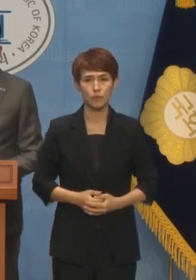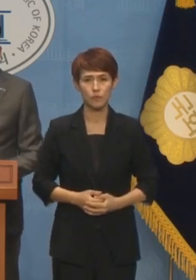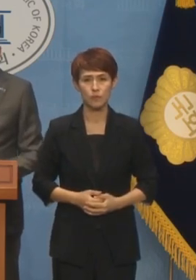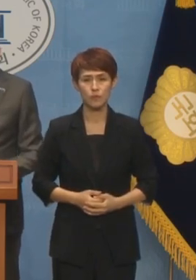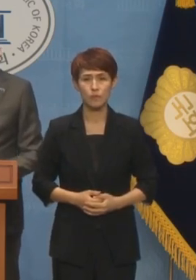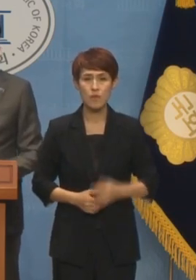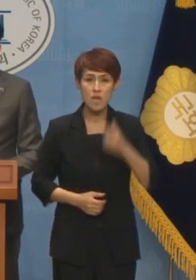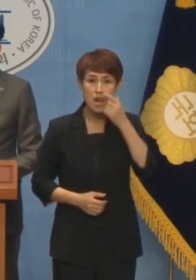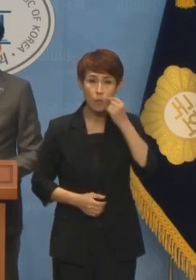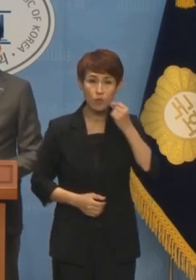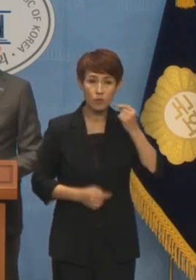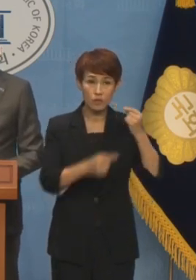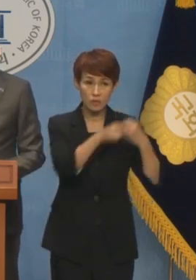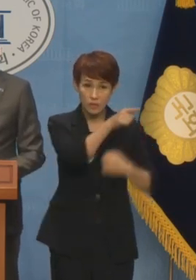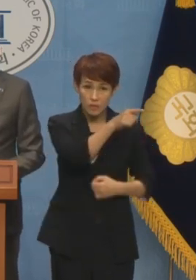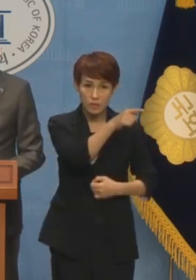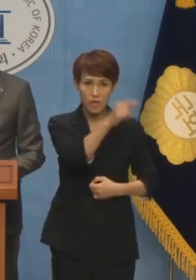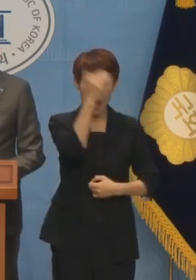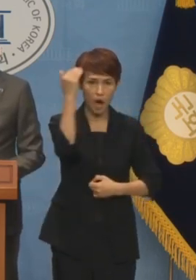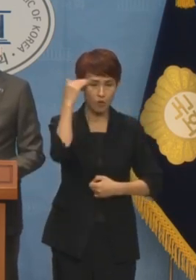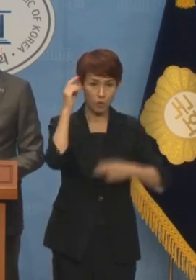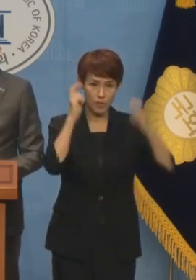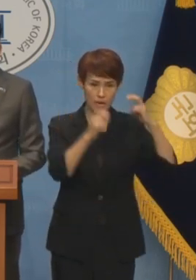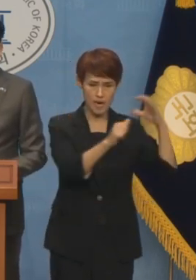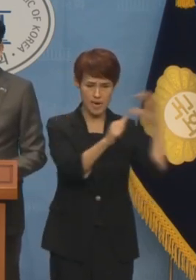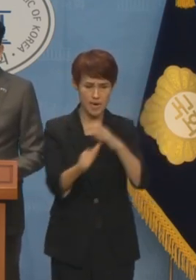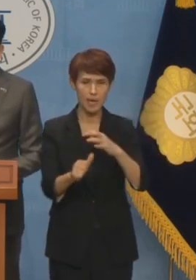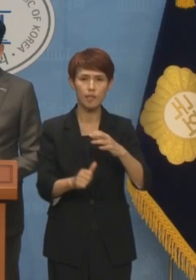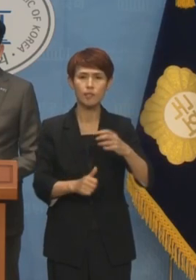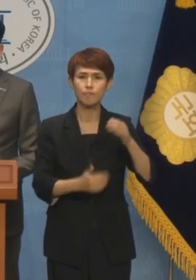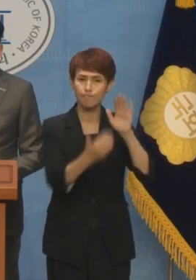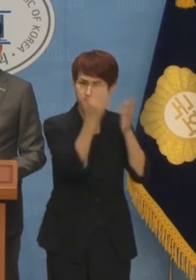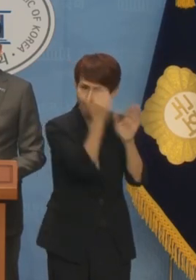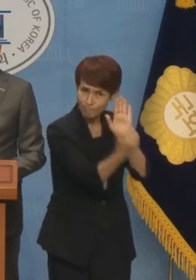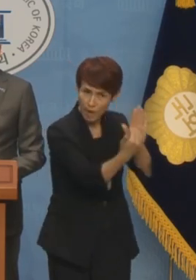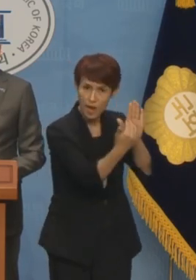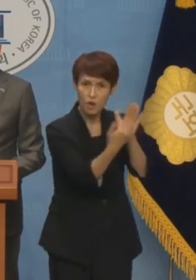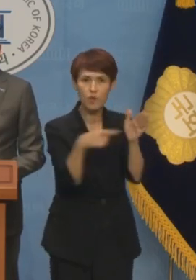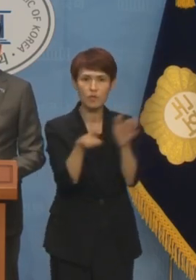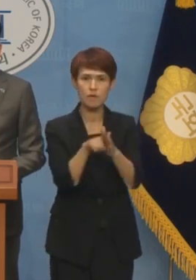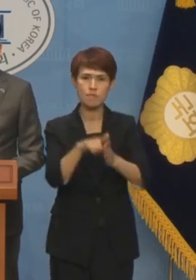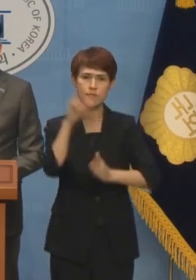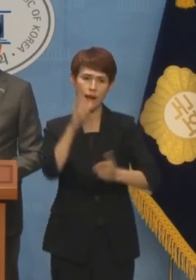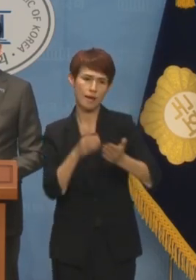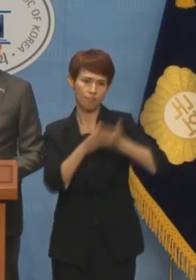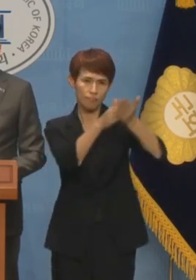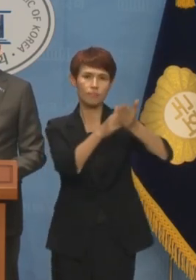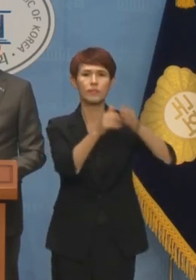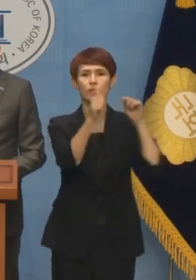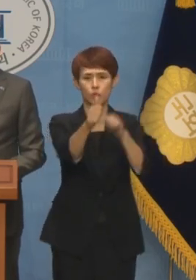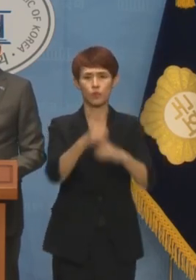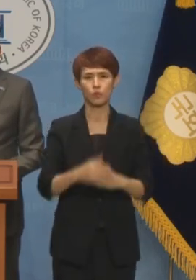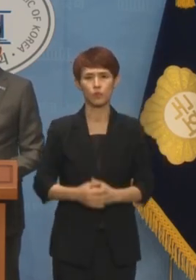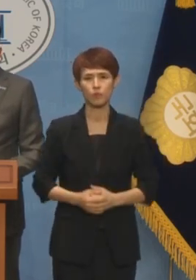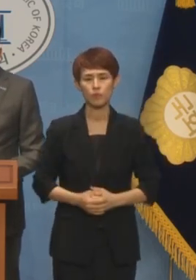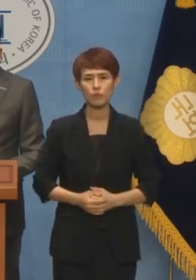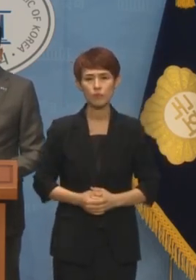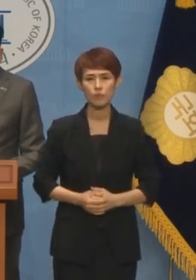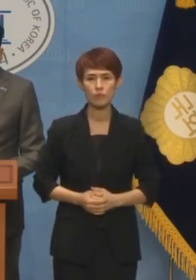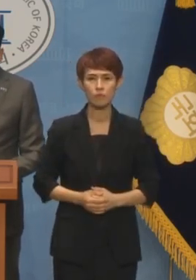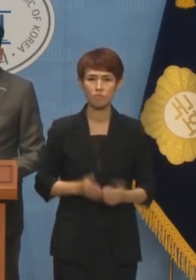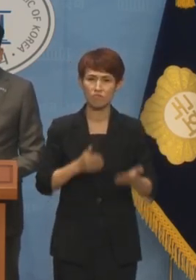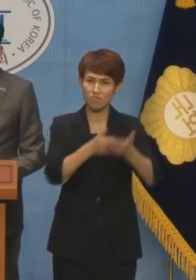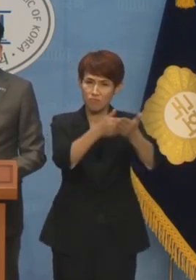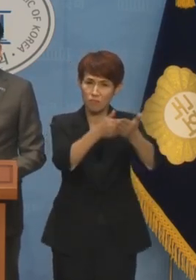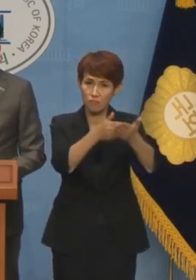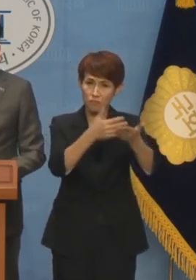그리고 일본 정부가 우리 기업을 탄압하지 못하도록 강력한 조치를 취하십시오. 이 같은 요구를